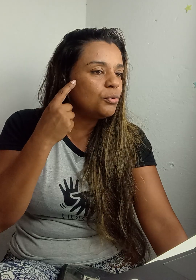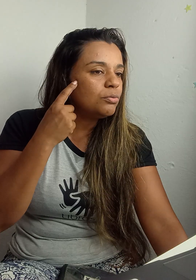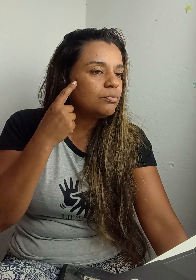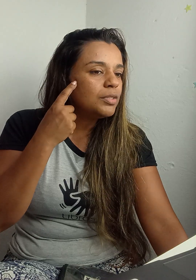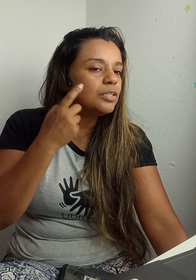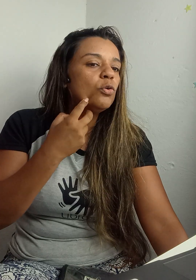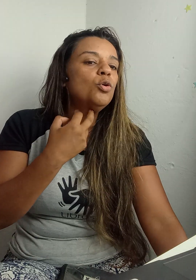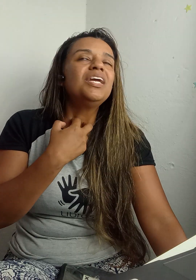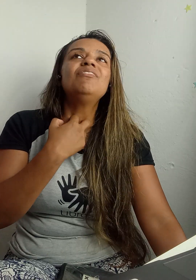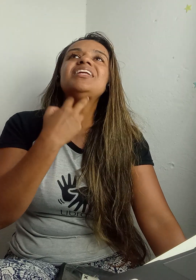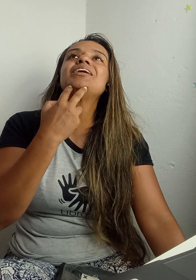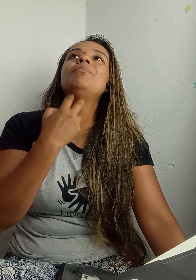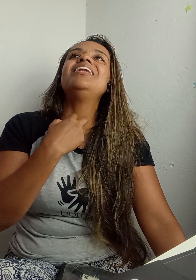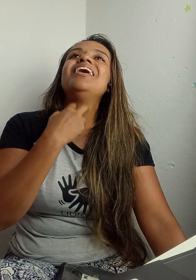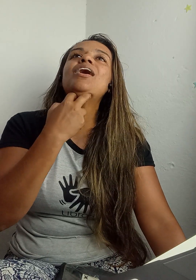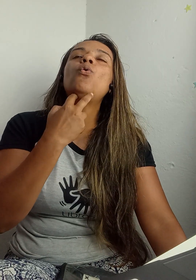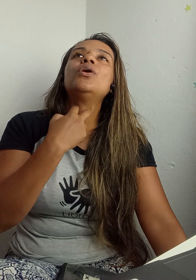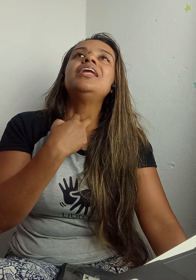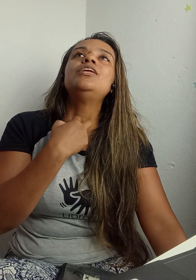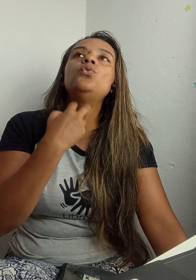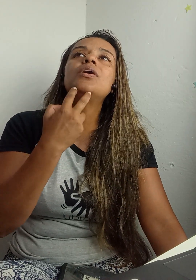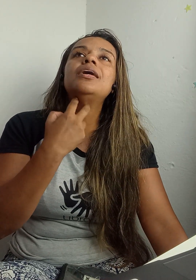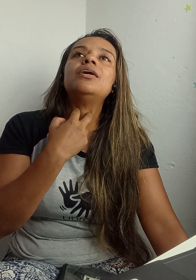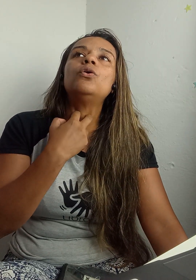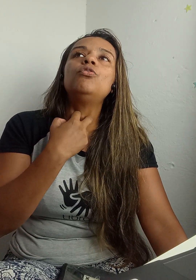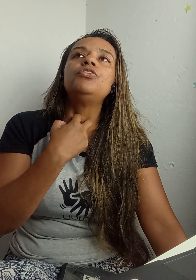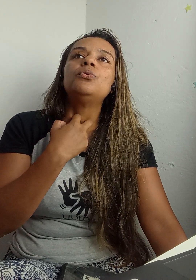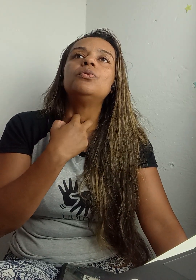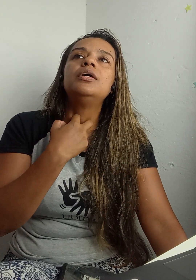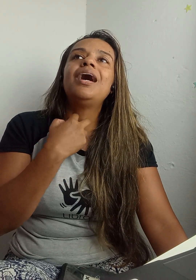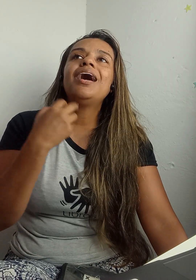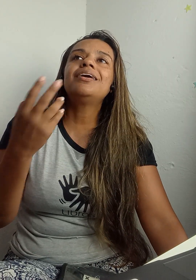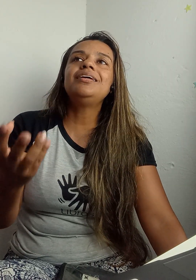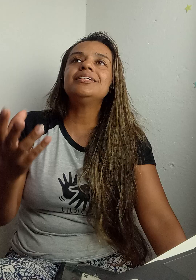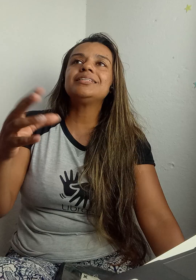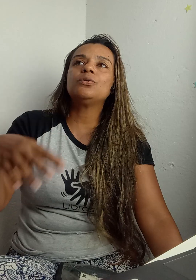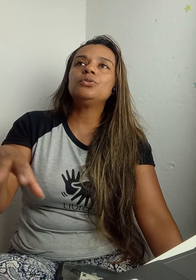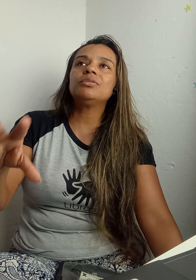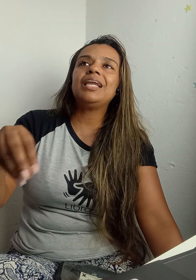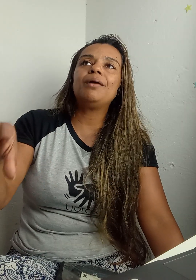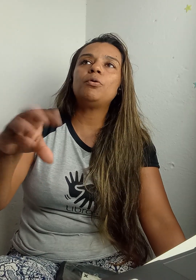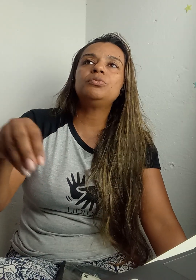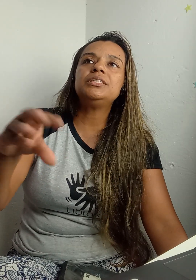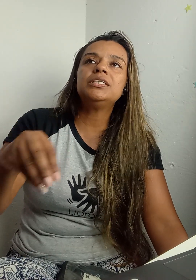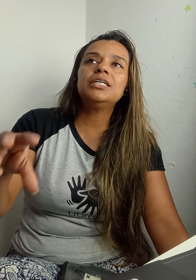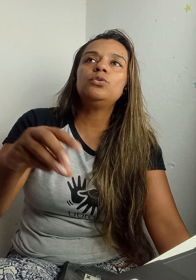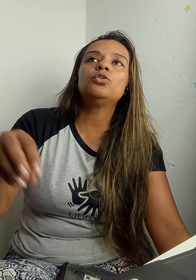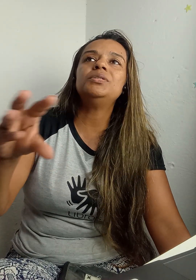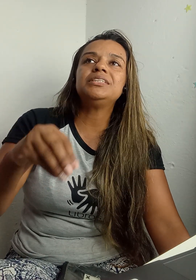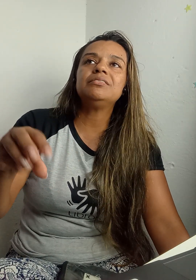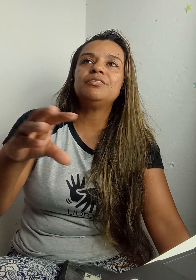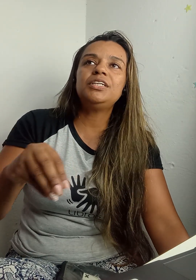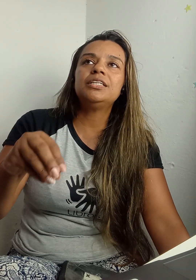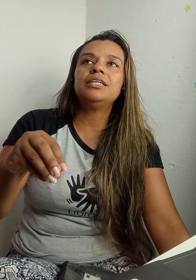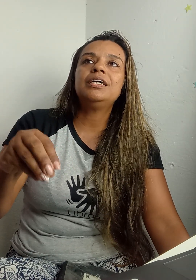ouviu. Então, como que ele vai trabalhar o que ele nunca ouviu? A criança, quando está lá balbuciando no comecinho da vida,